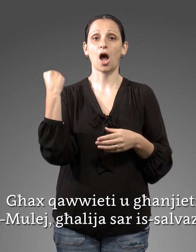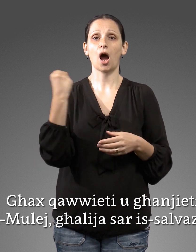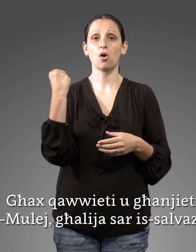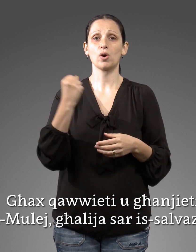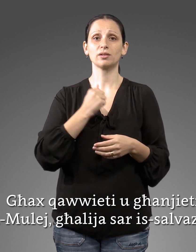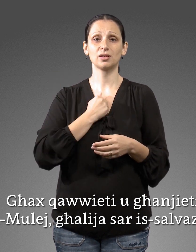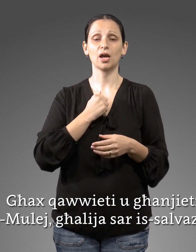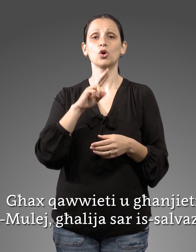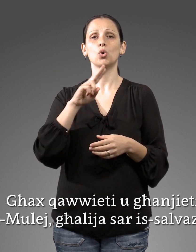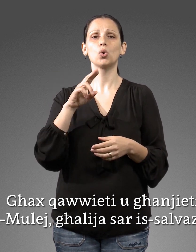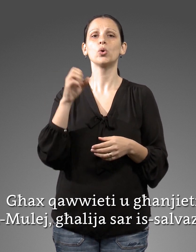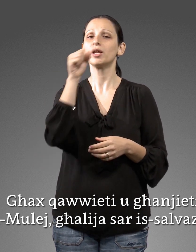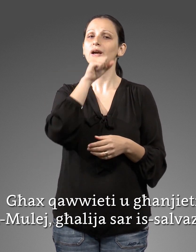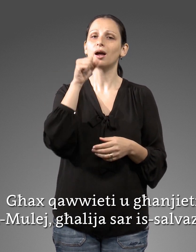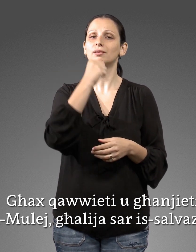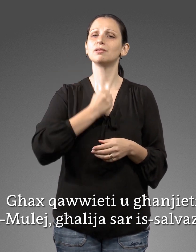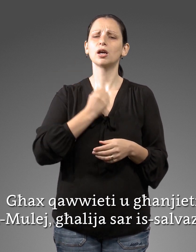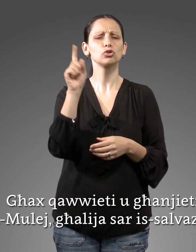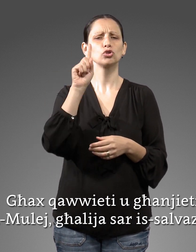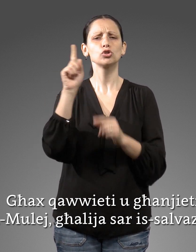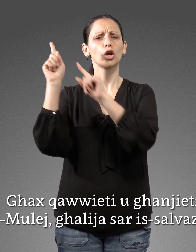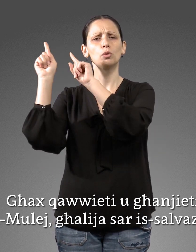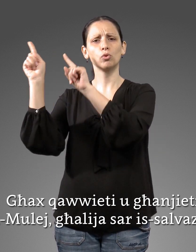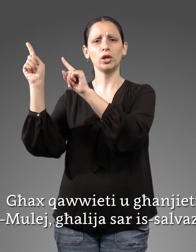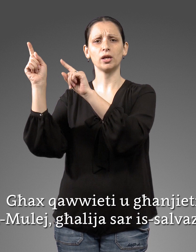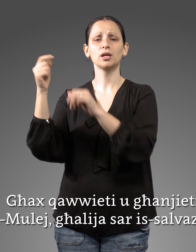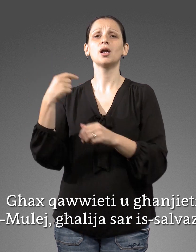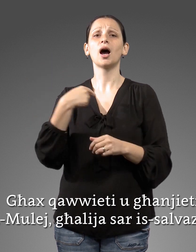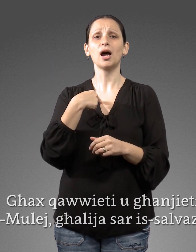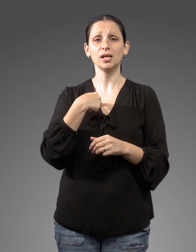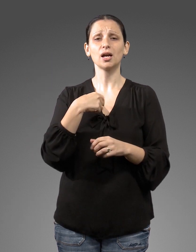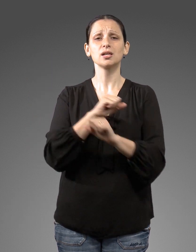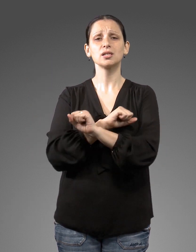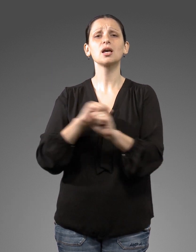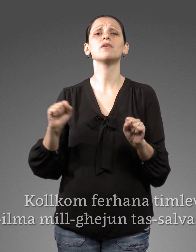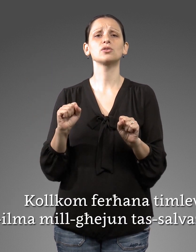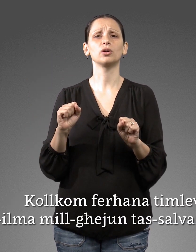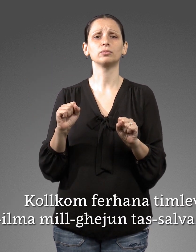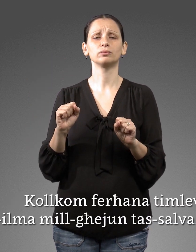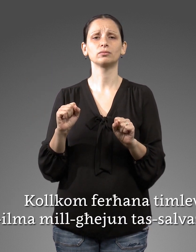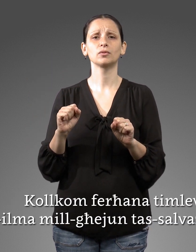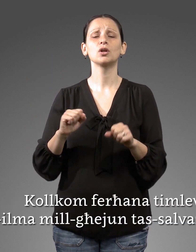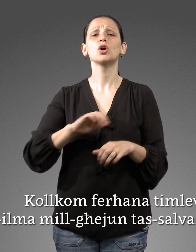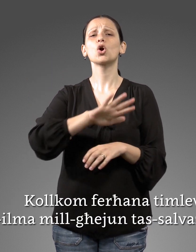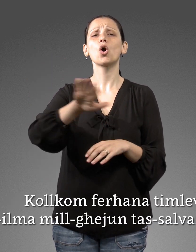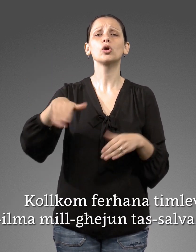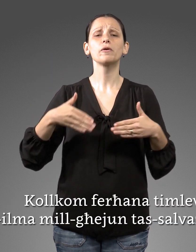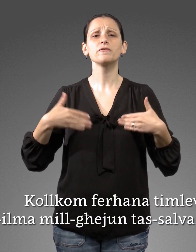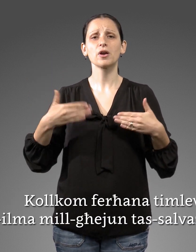għannijieti u l-mulej Għalija s-salvazzjoni Koll konferħana tim law l-ilma